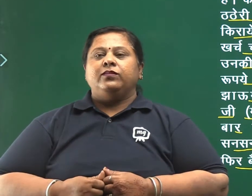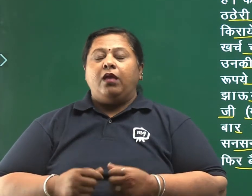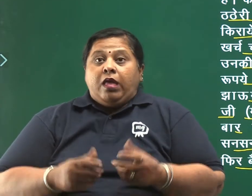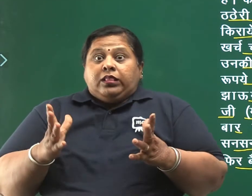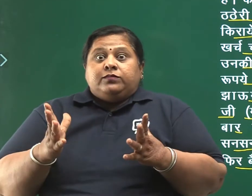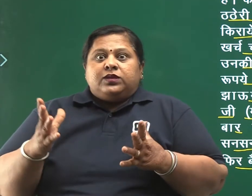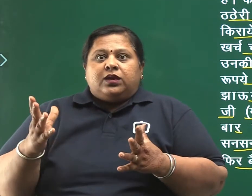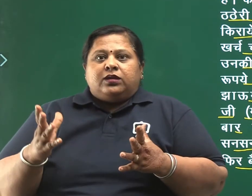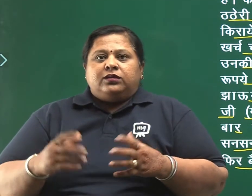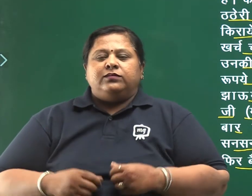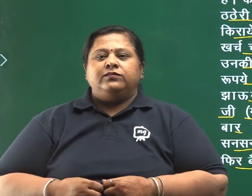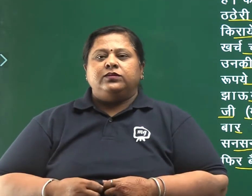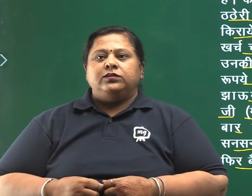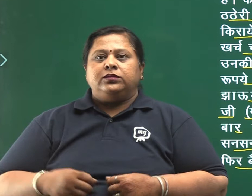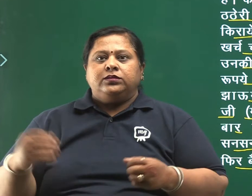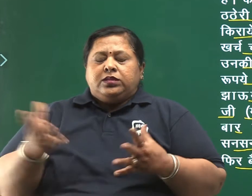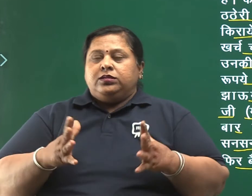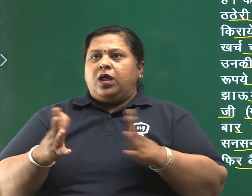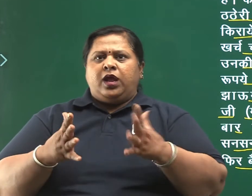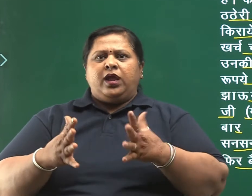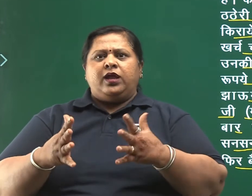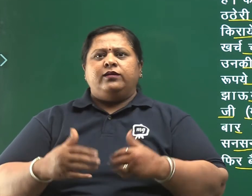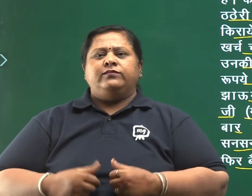एकदम से सनसना गए हैं,